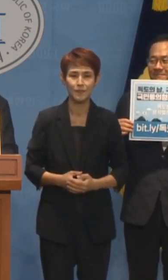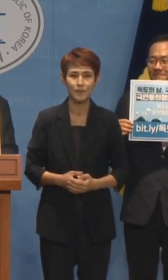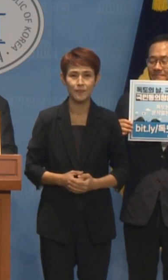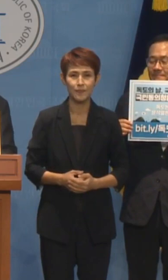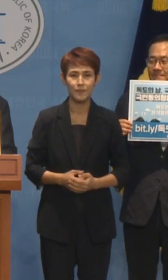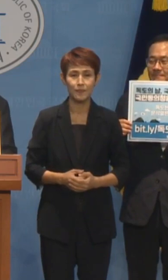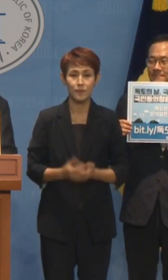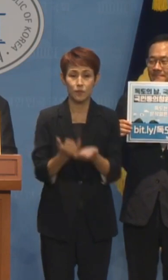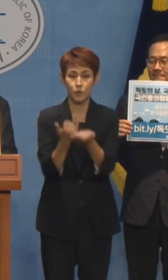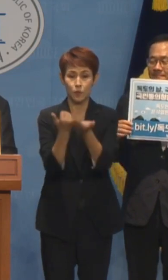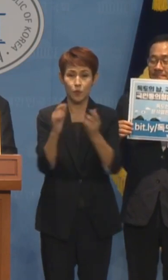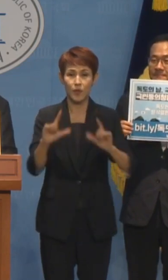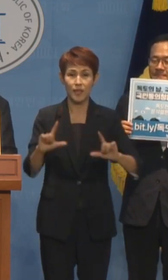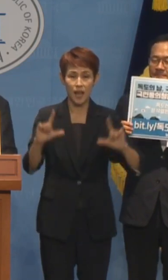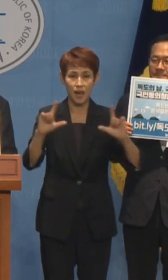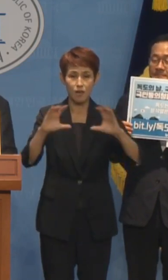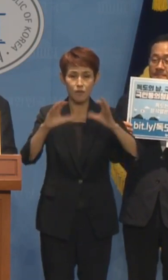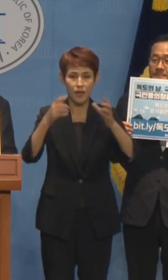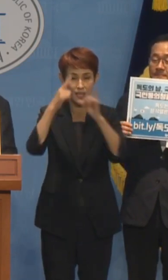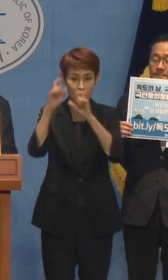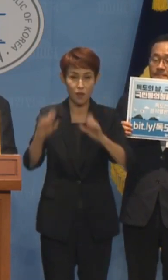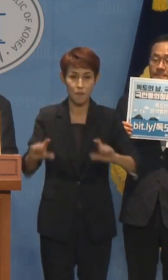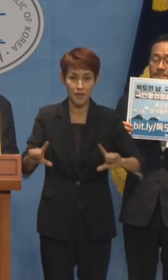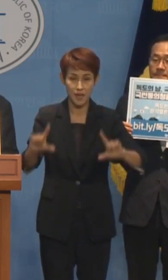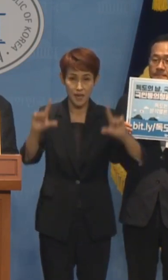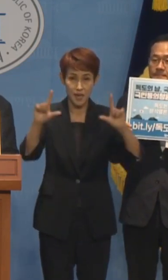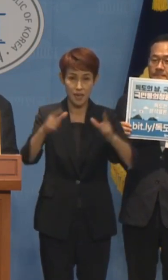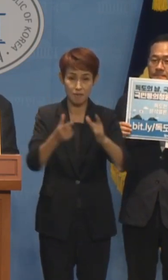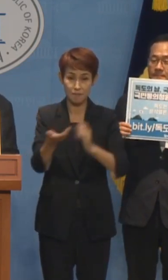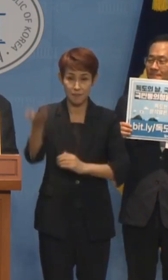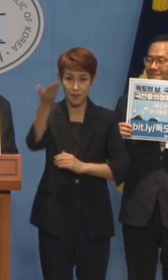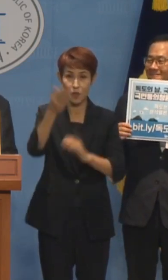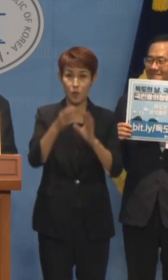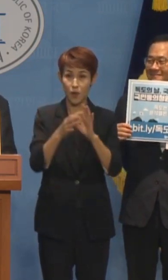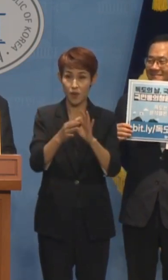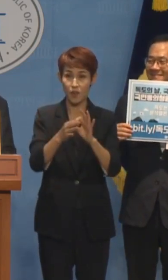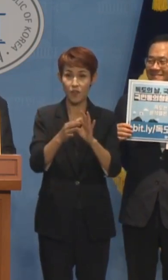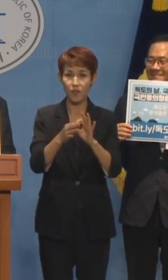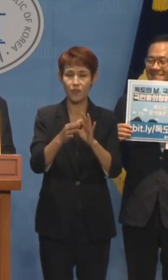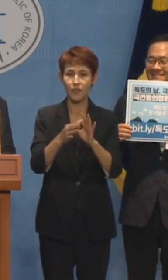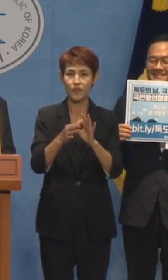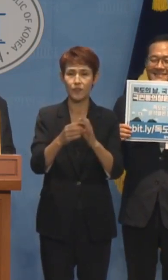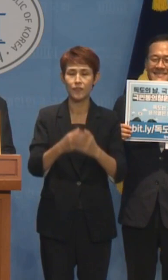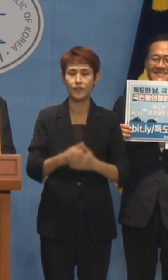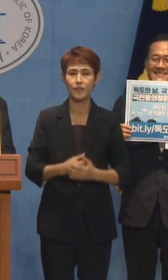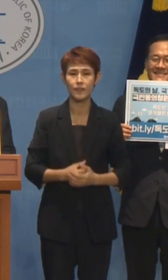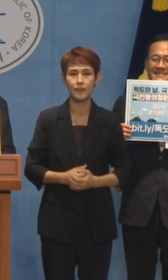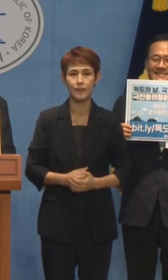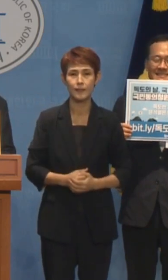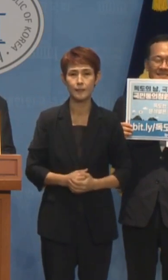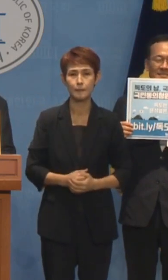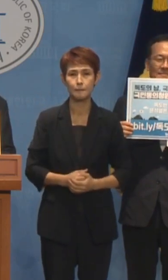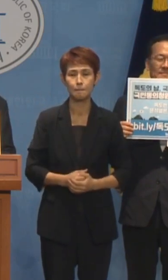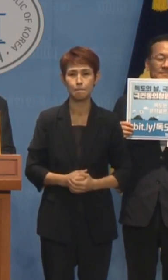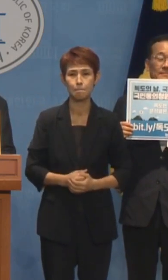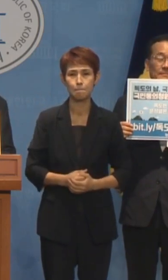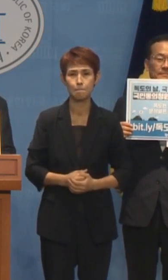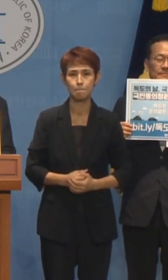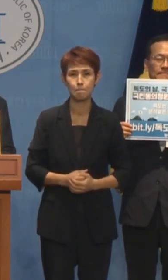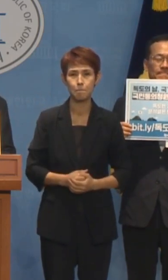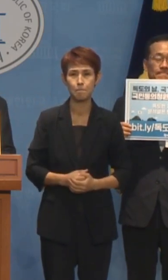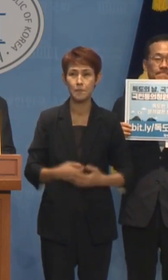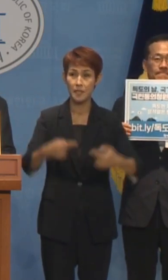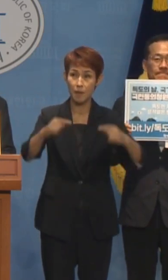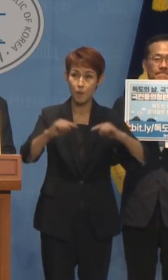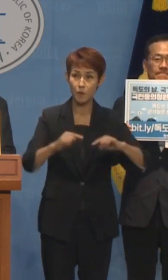독도회 날 국가 기념일 승격과 관련된 자 오세요 예 기자 회견과 관련해서 우리 함께 참여하시는